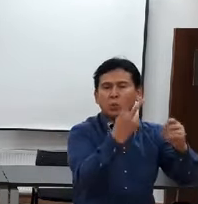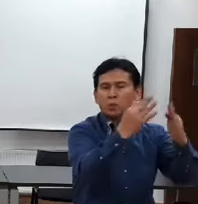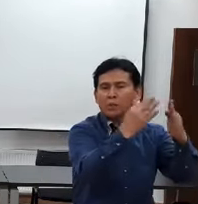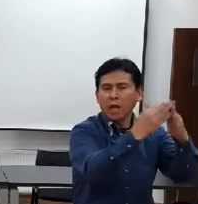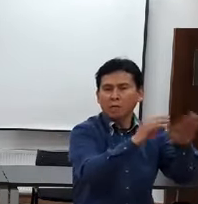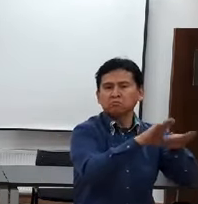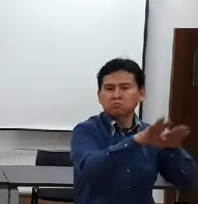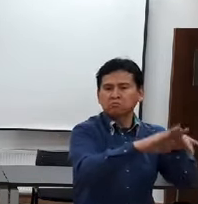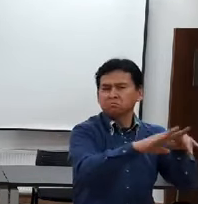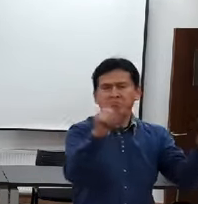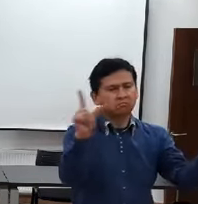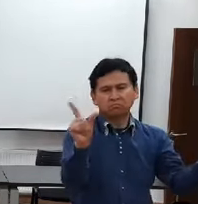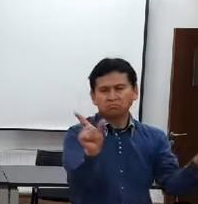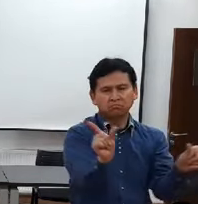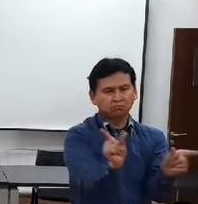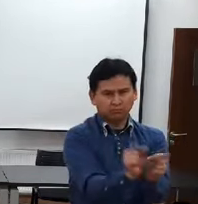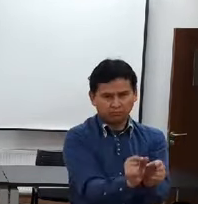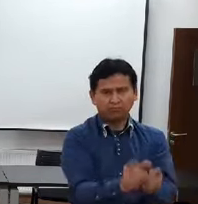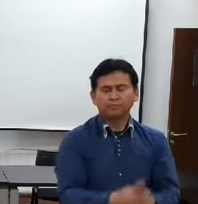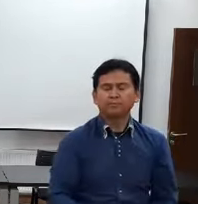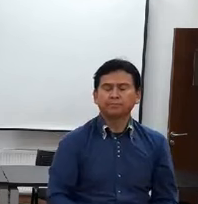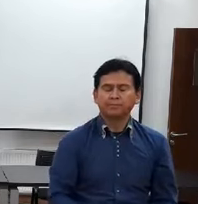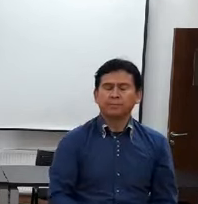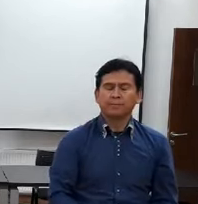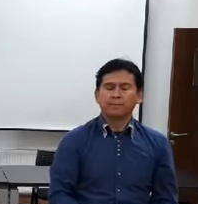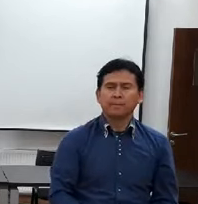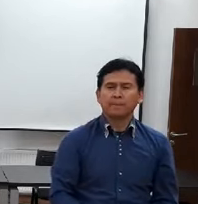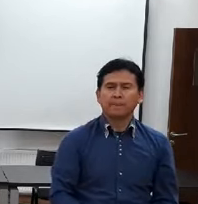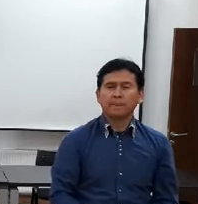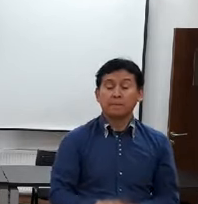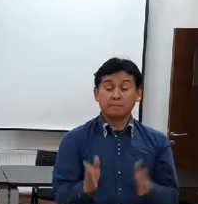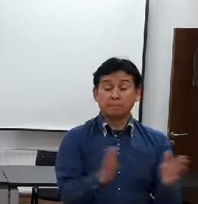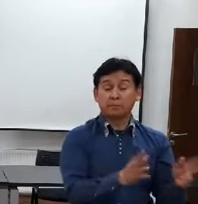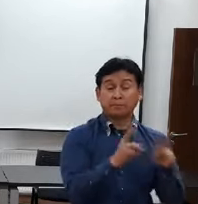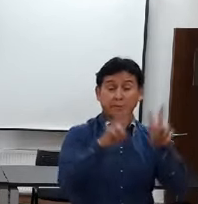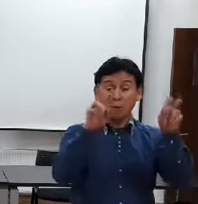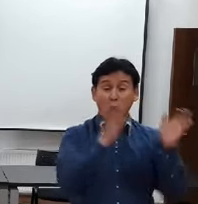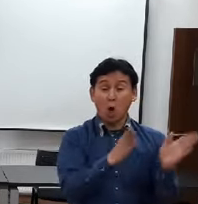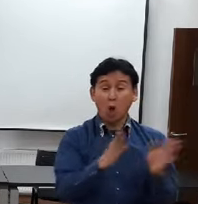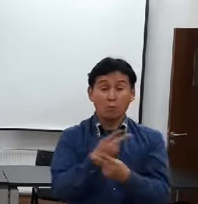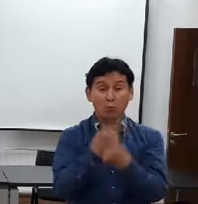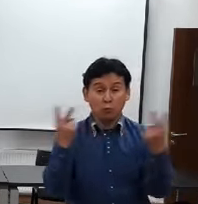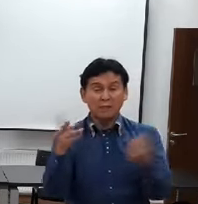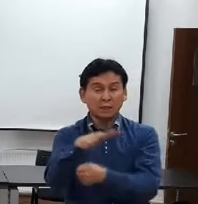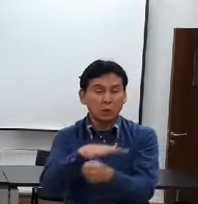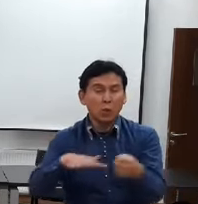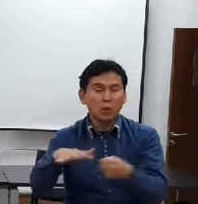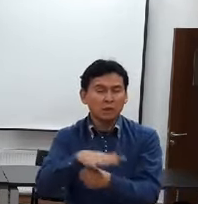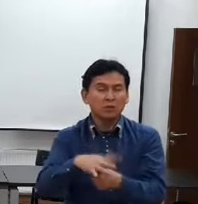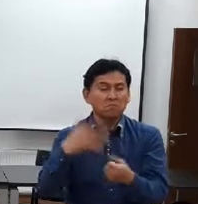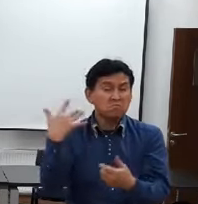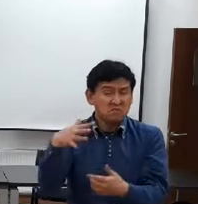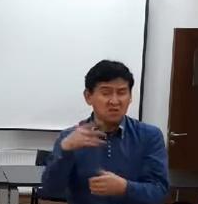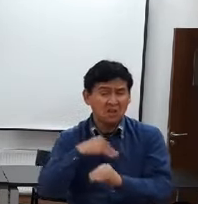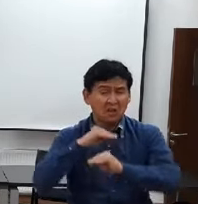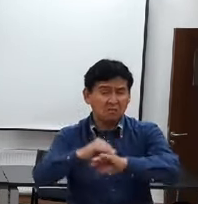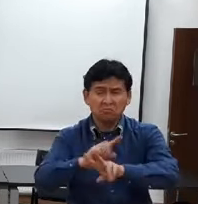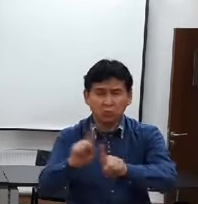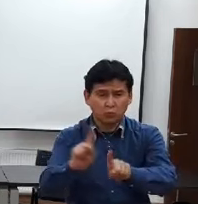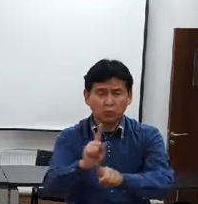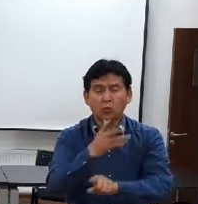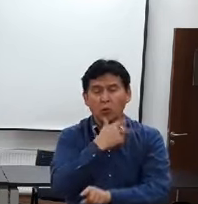viviendas han sido prácticamente mínimos. En cuanto a orden público, no han habido situaciones relevantes que reportar.